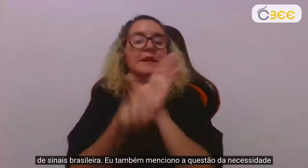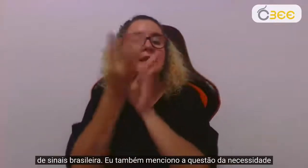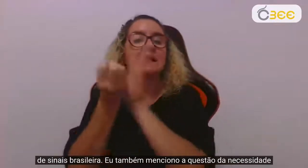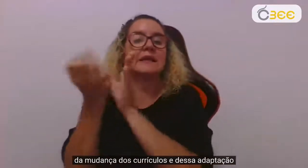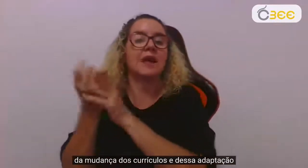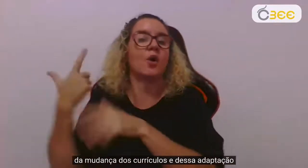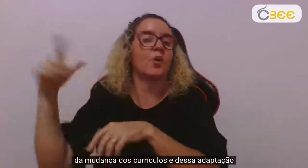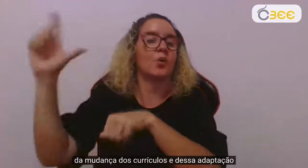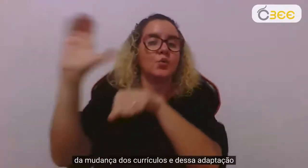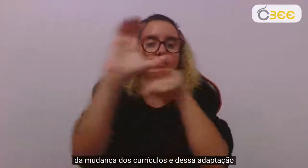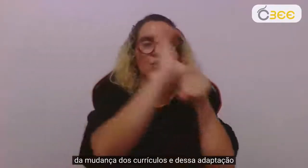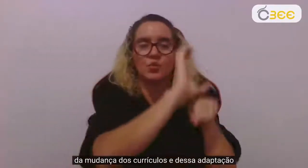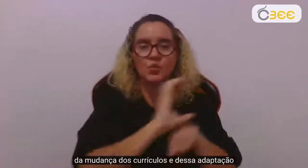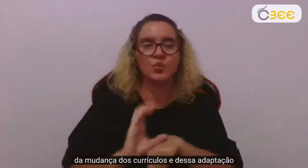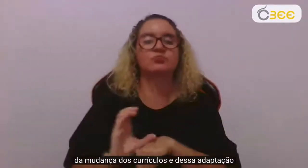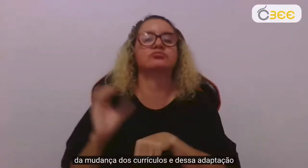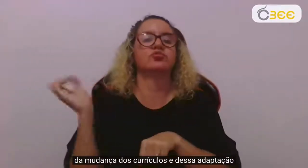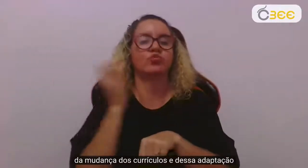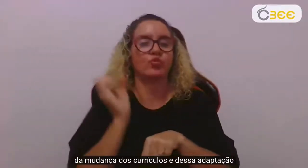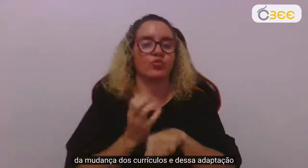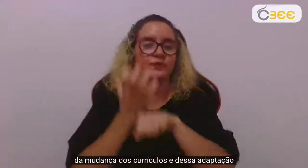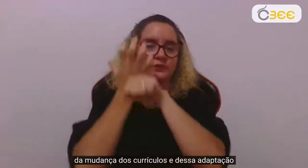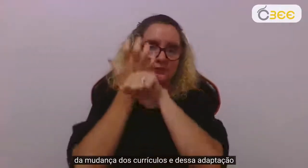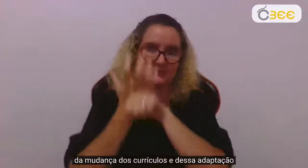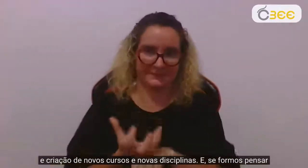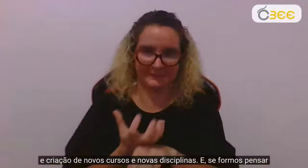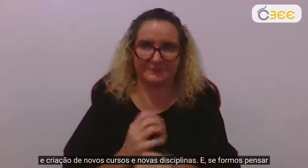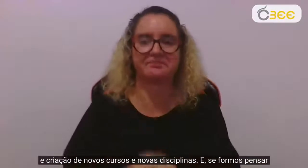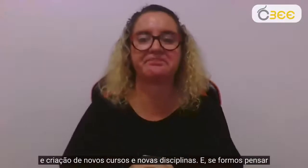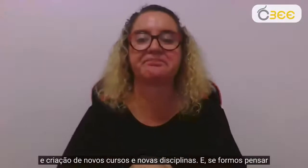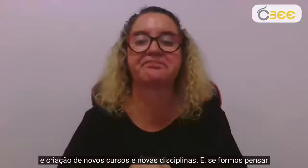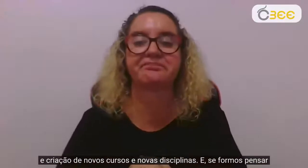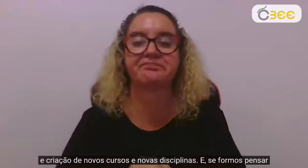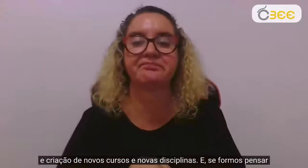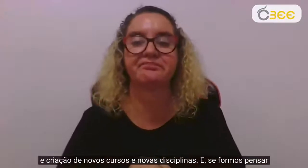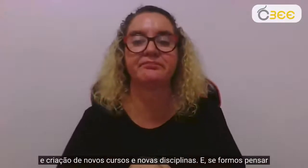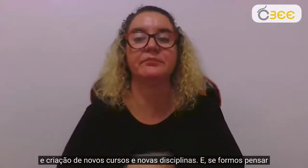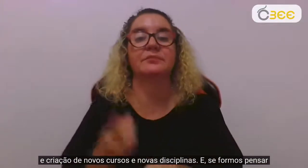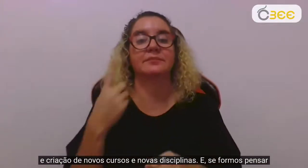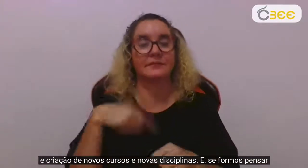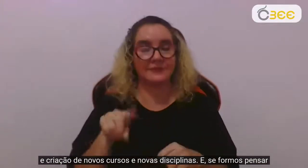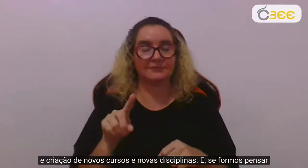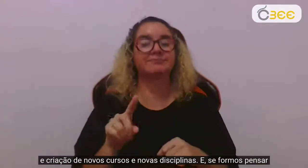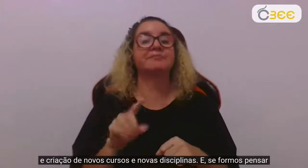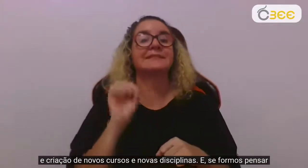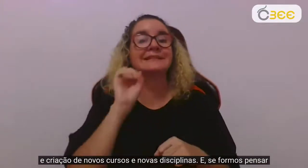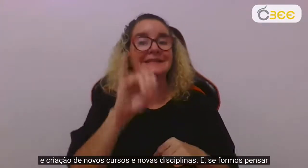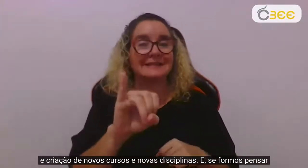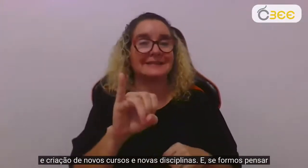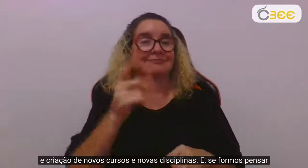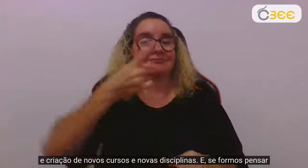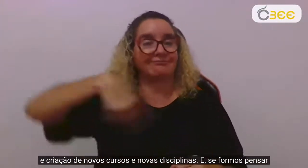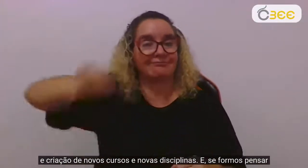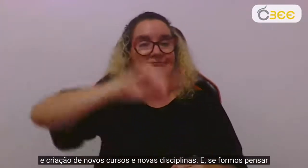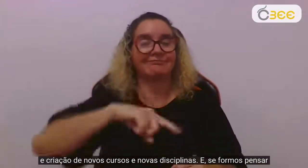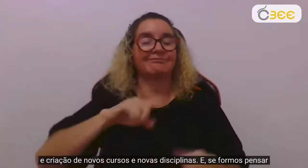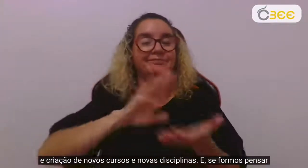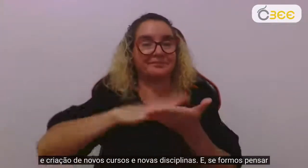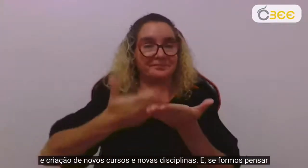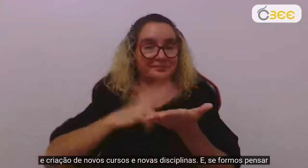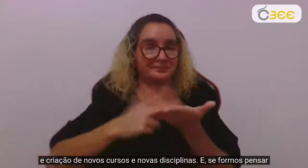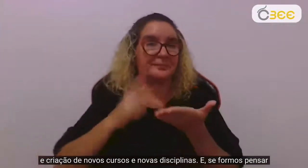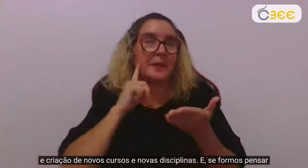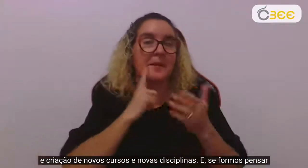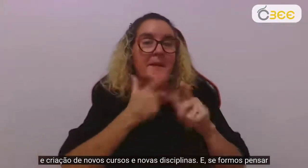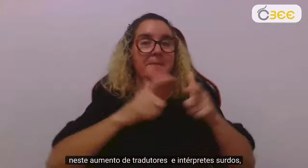da necessidade da mudança dos currículos e dessa adaptação e criação de novos cursos e novas disciplinas. E